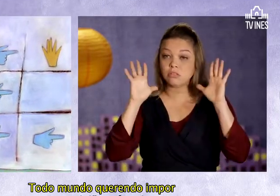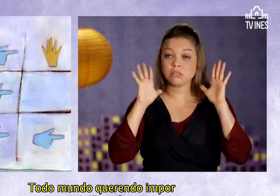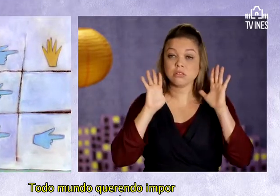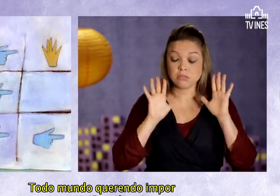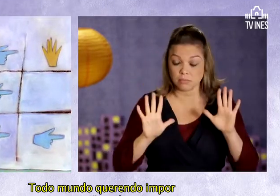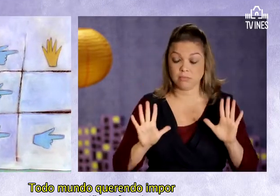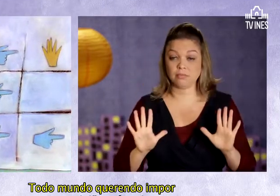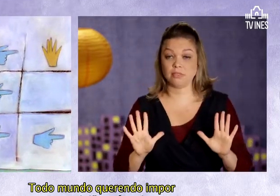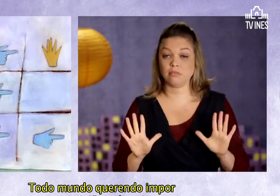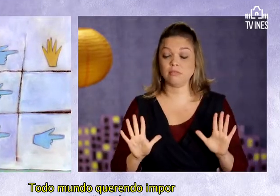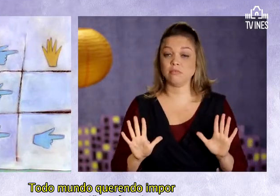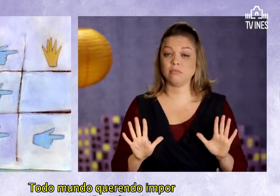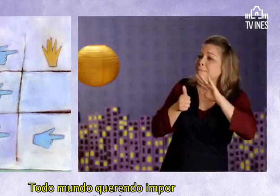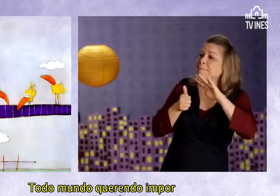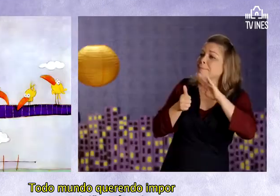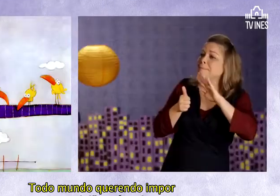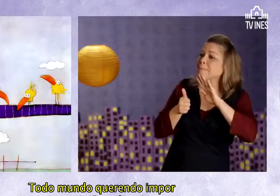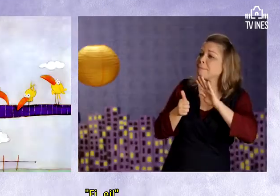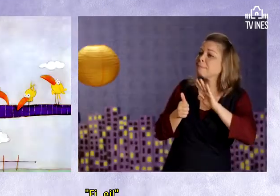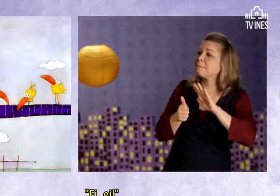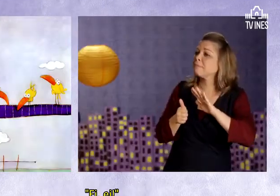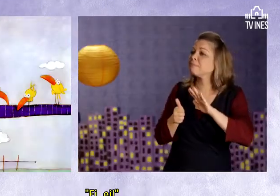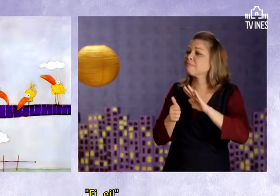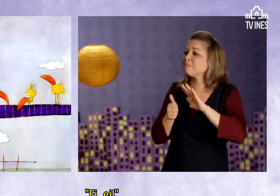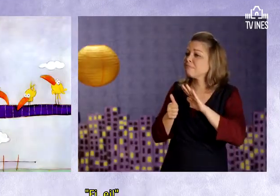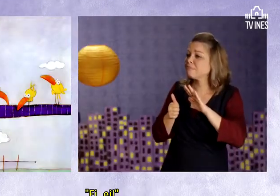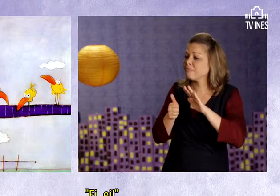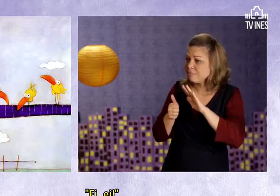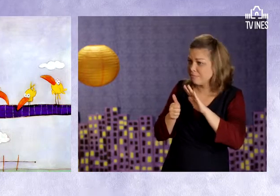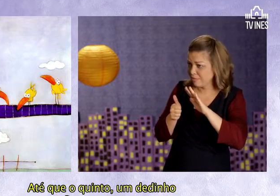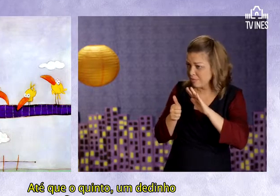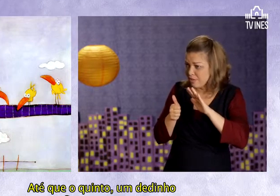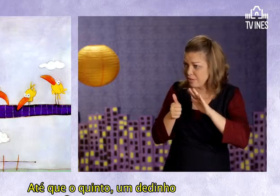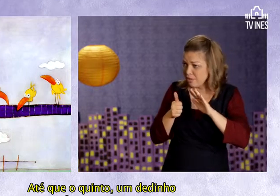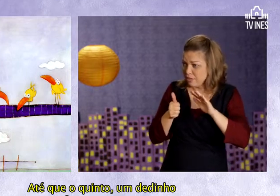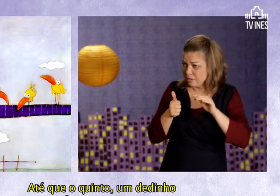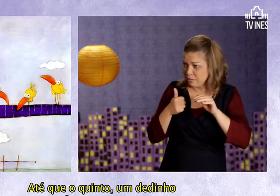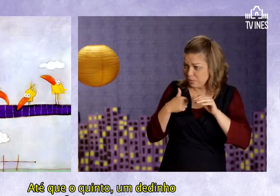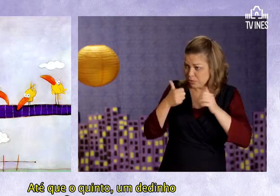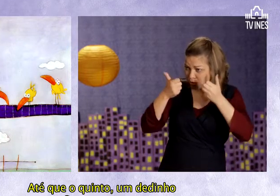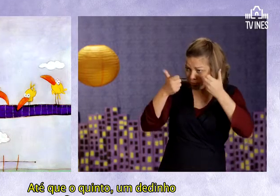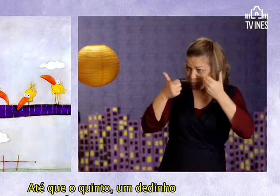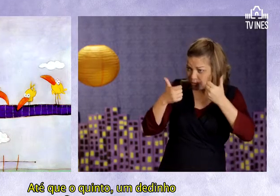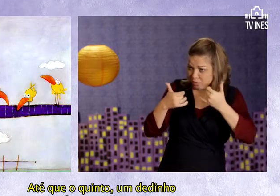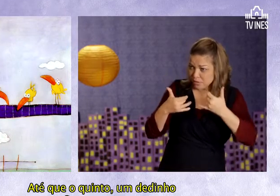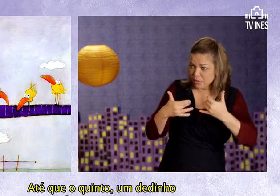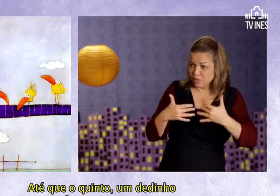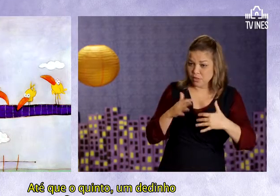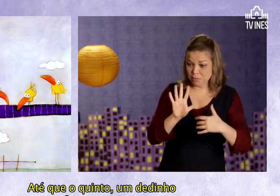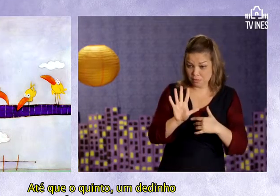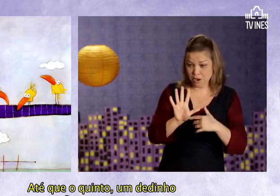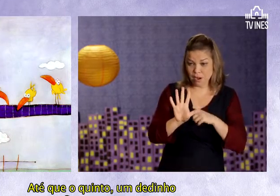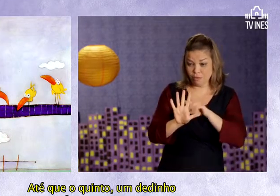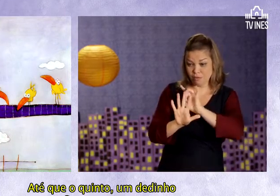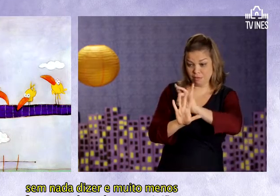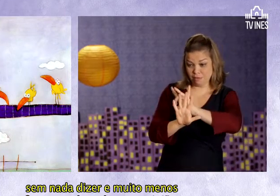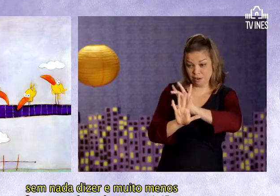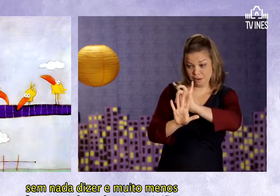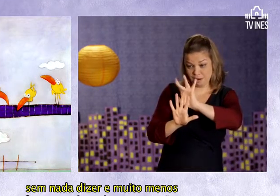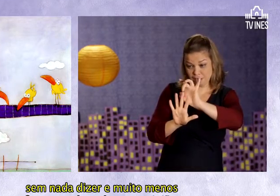opinião pelo grito. Ei, ei! Até que o quinto, um dedinho que ficava no seu canto sem nada dizer